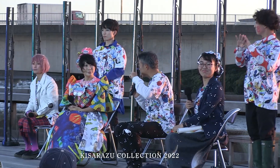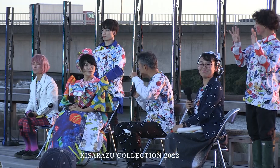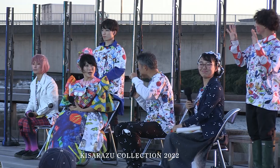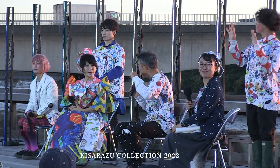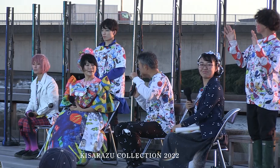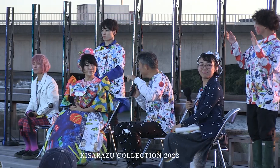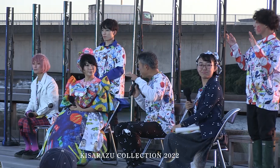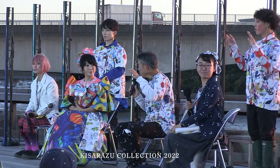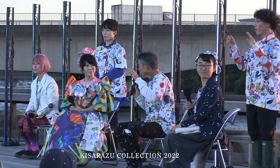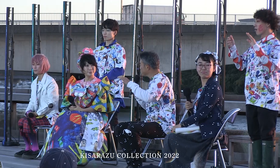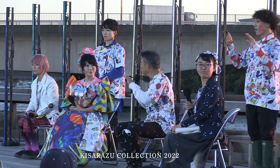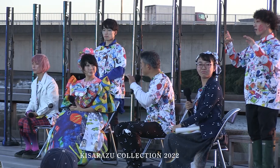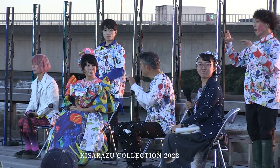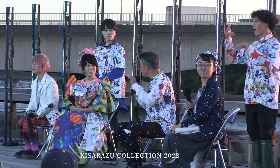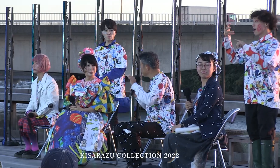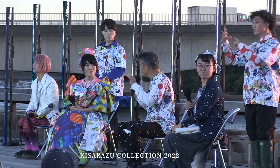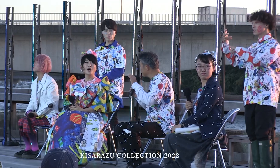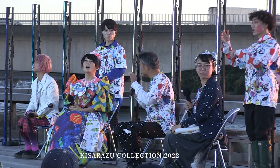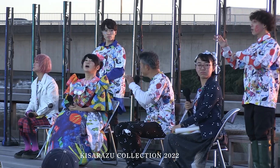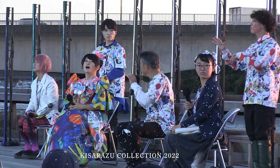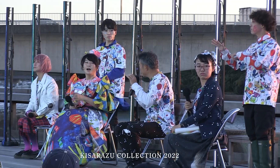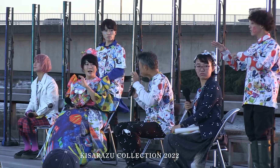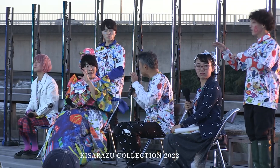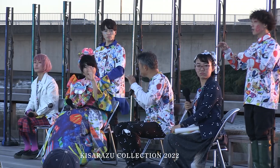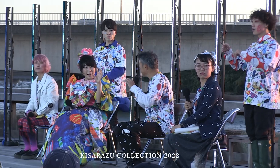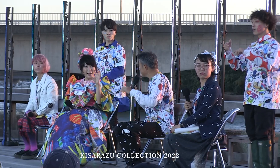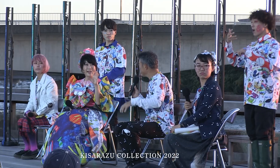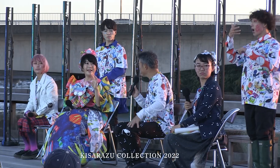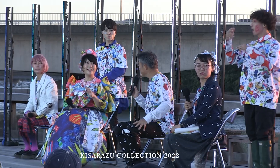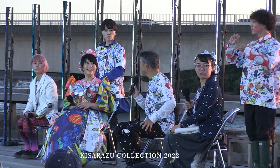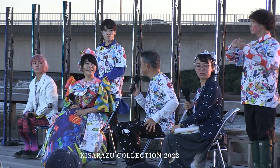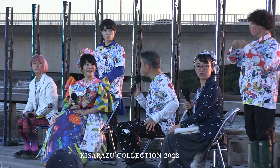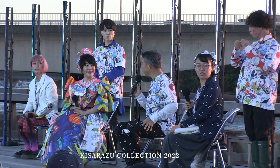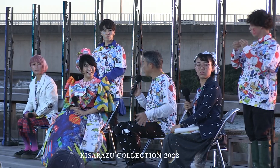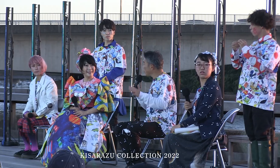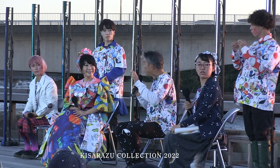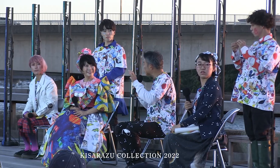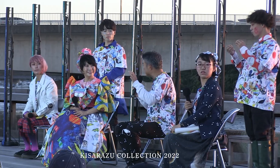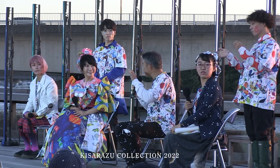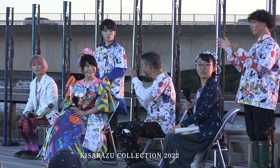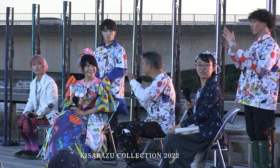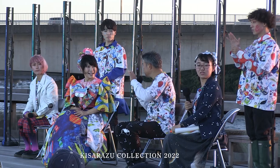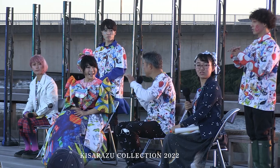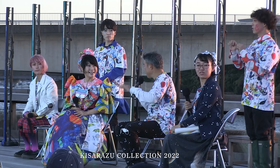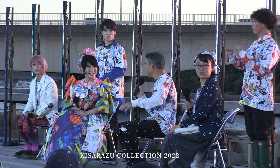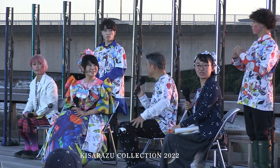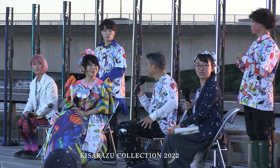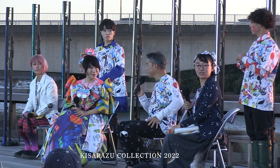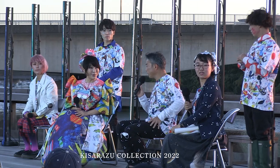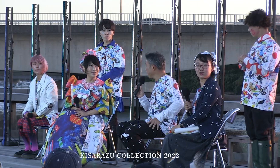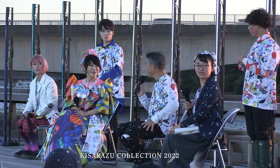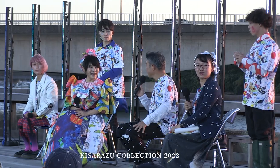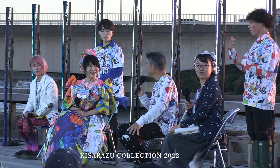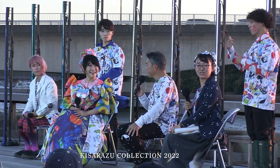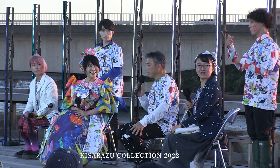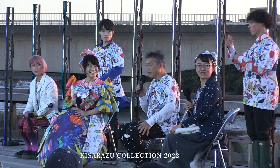文字あるので、8色のレインボーから使わせてもらっているんです。6色じゃなくて8色、